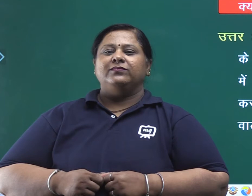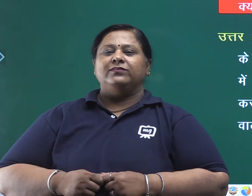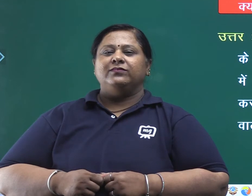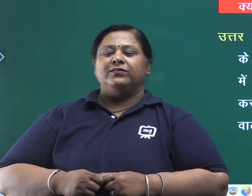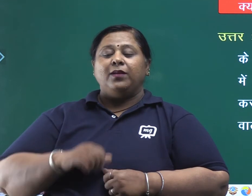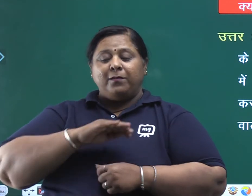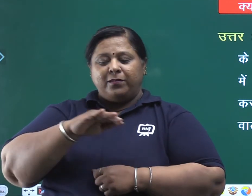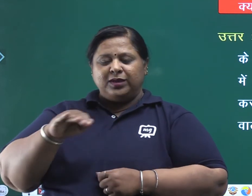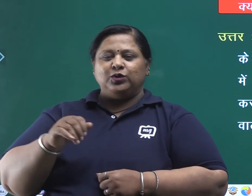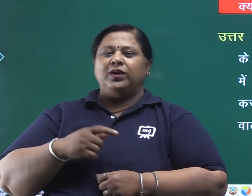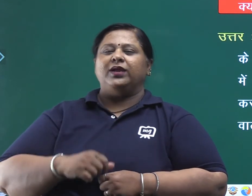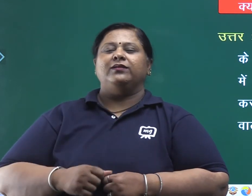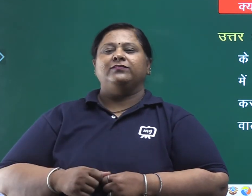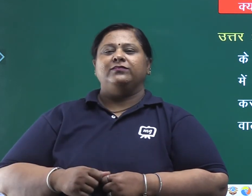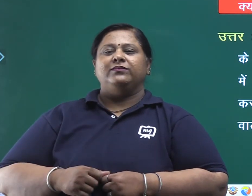बच्चों ने